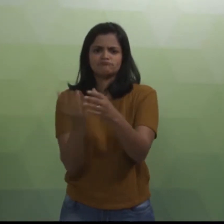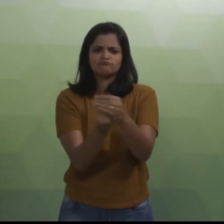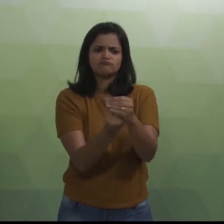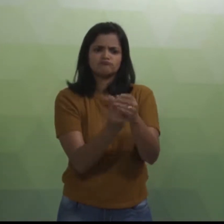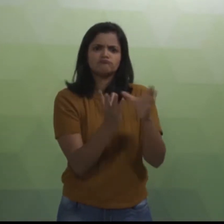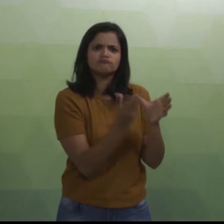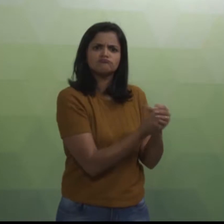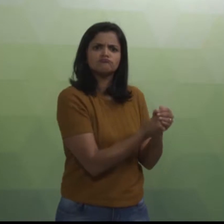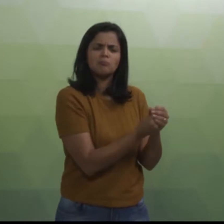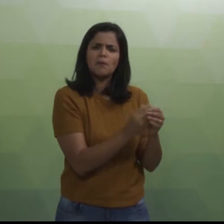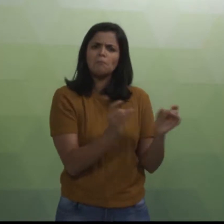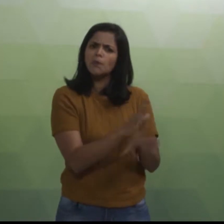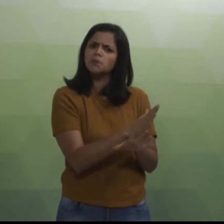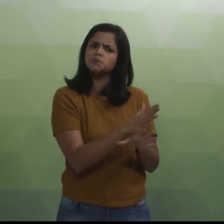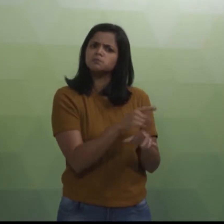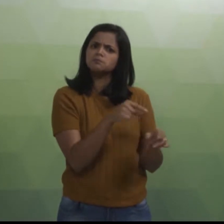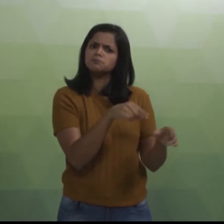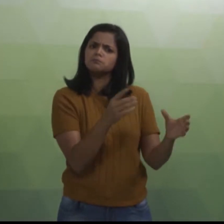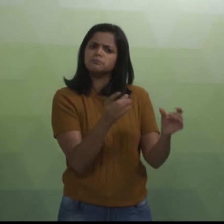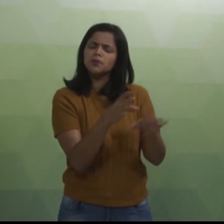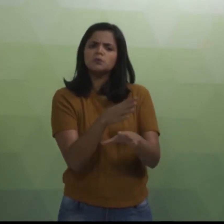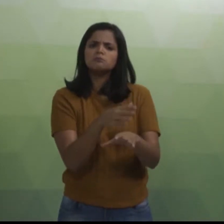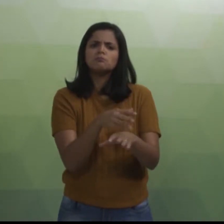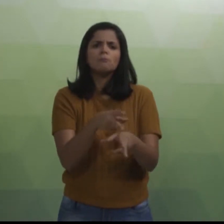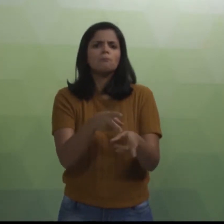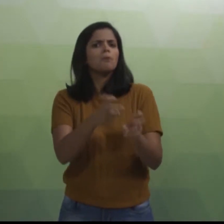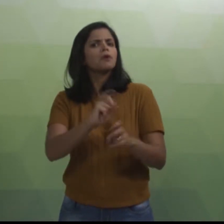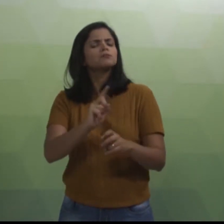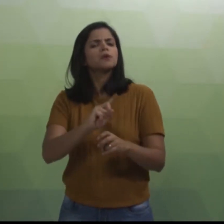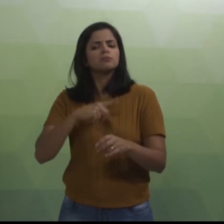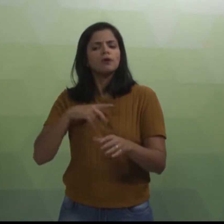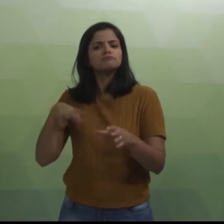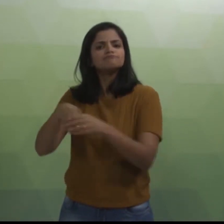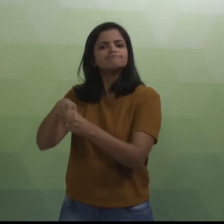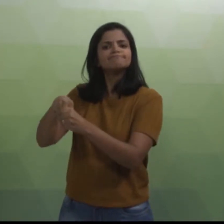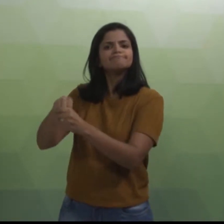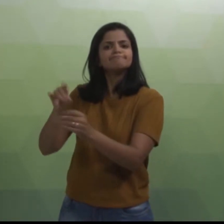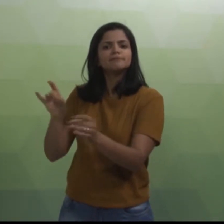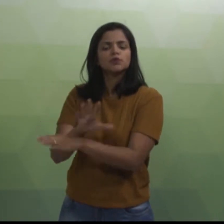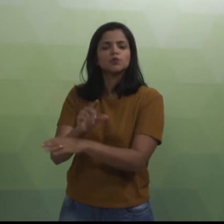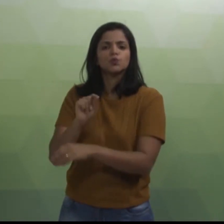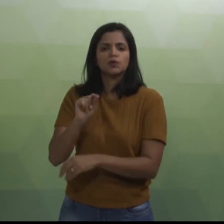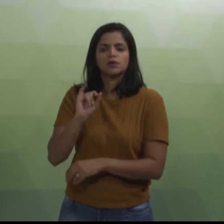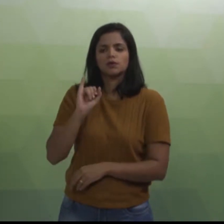A incorporação. Na língua de sinais, existe a incorporação.